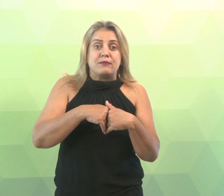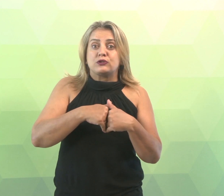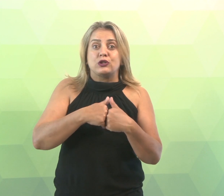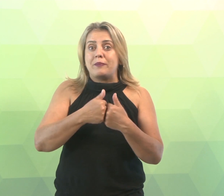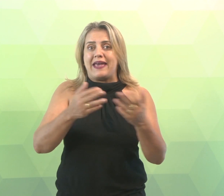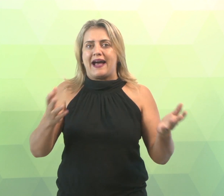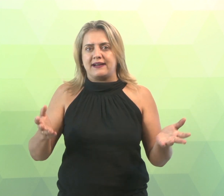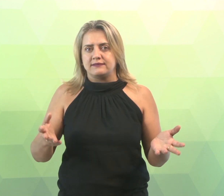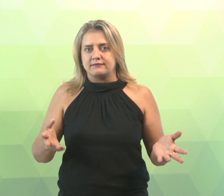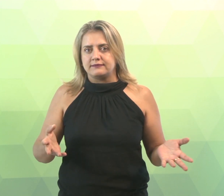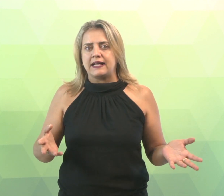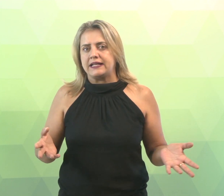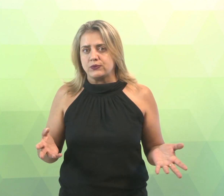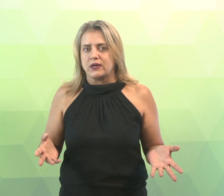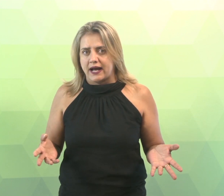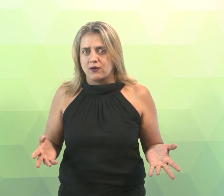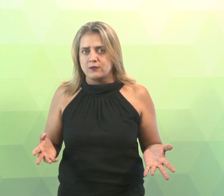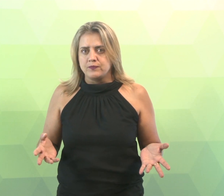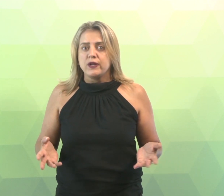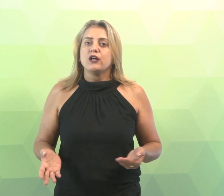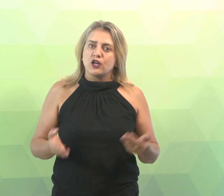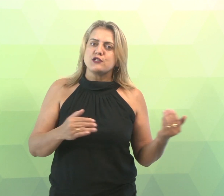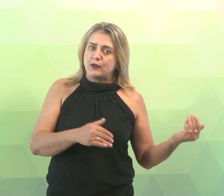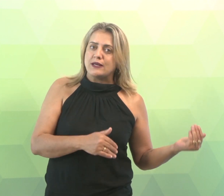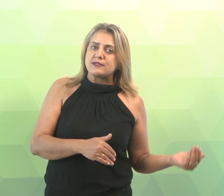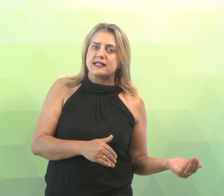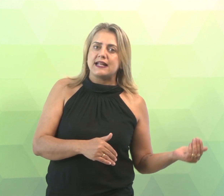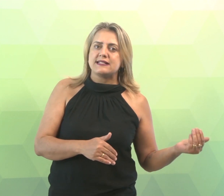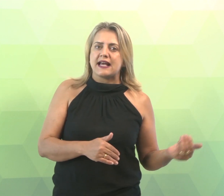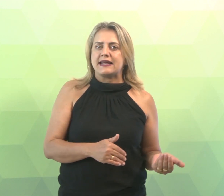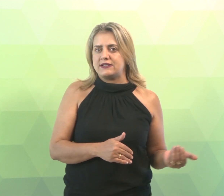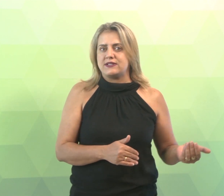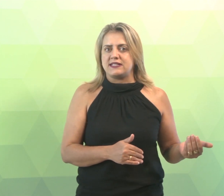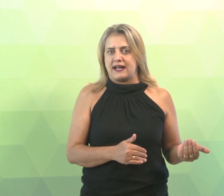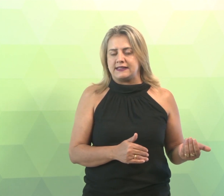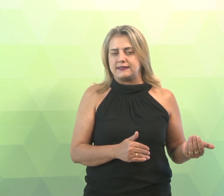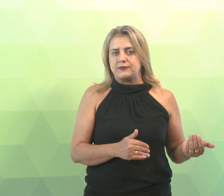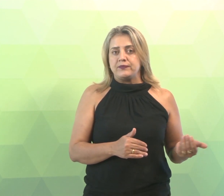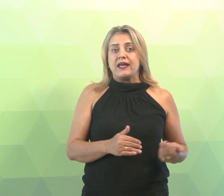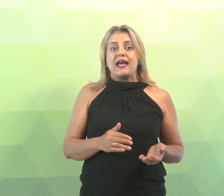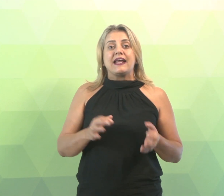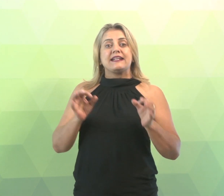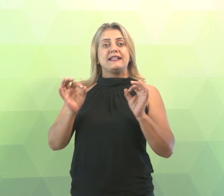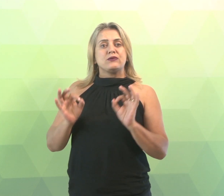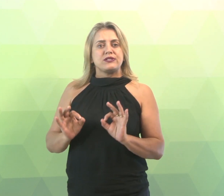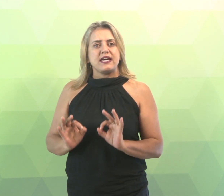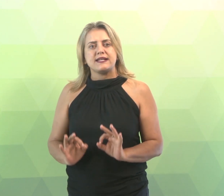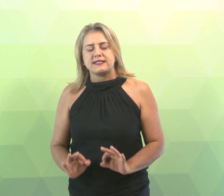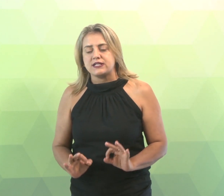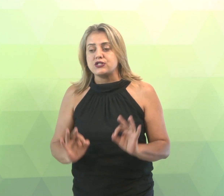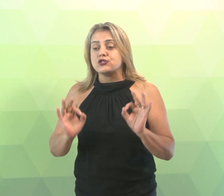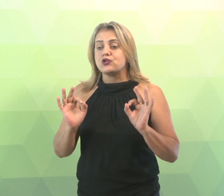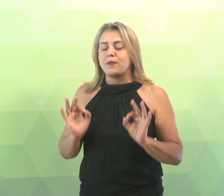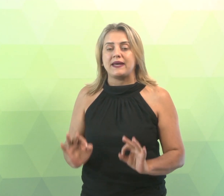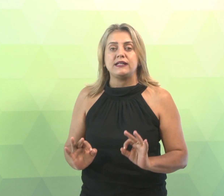podemos nomear na língua oral, nós podemos sinalizar na língua de sinais. Ela não se restringe